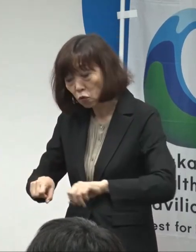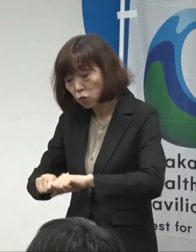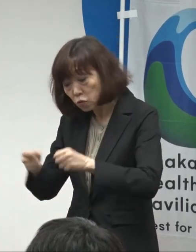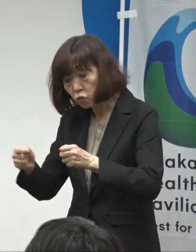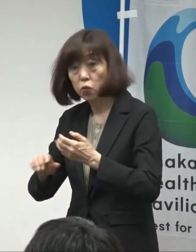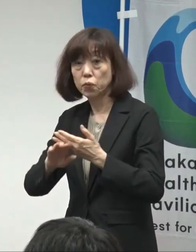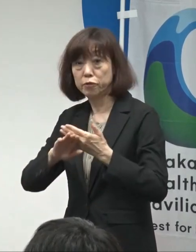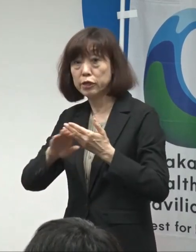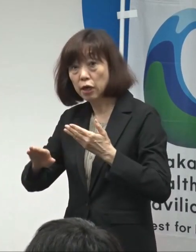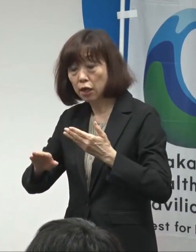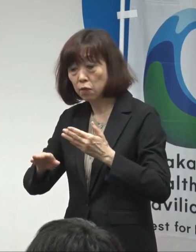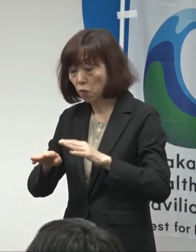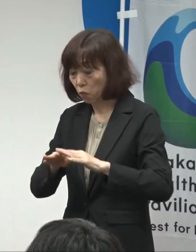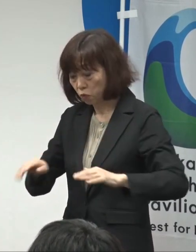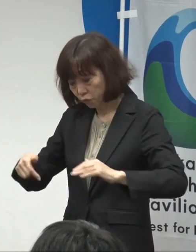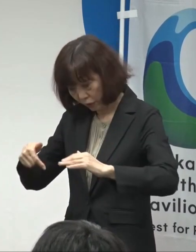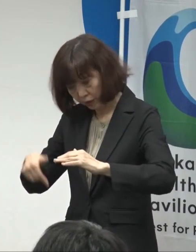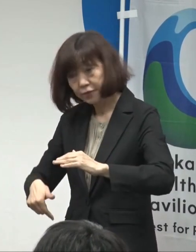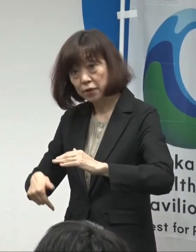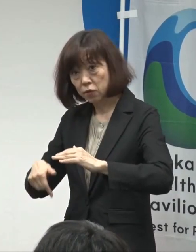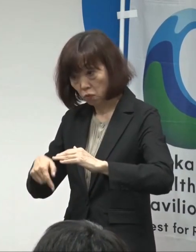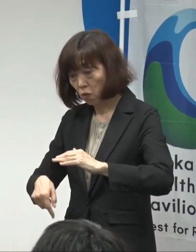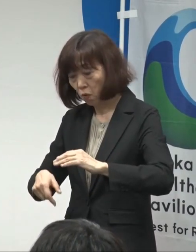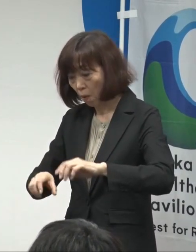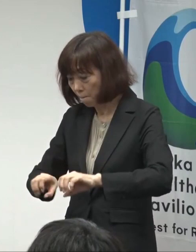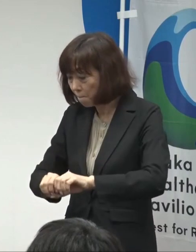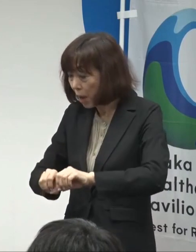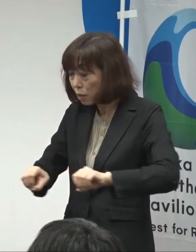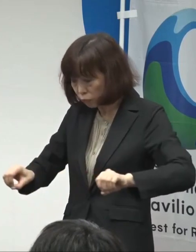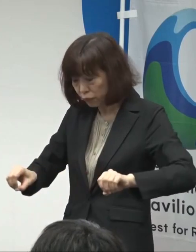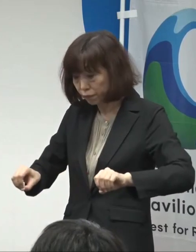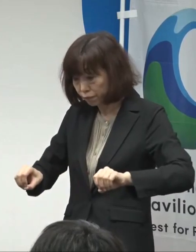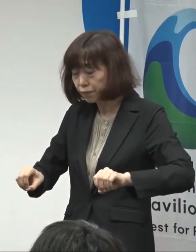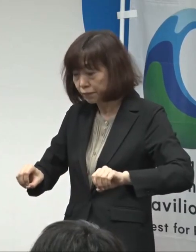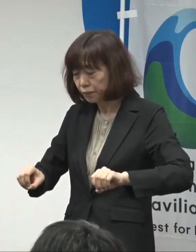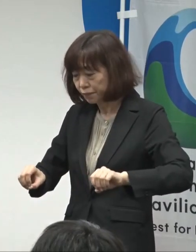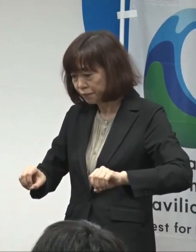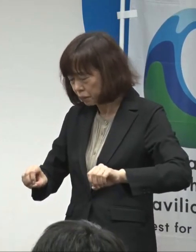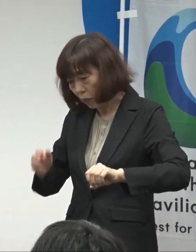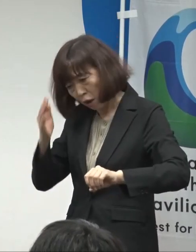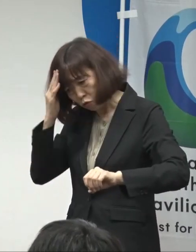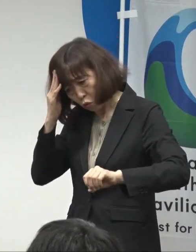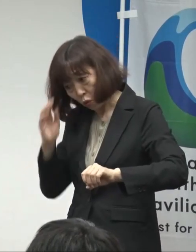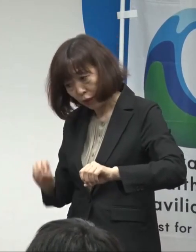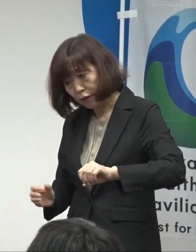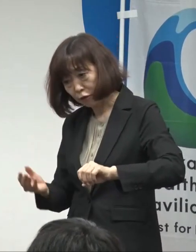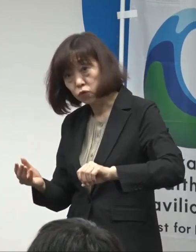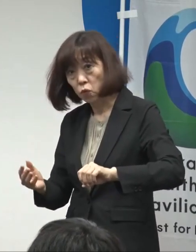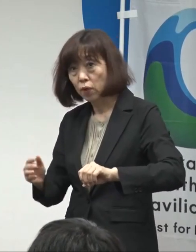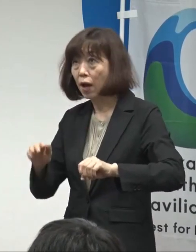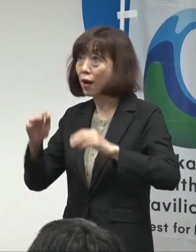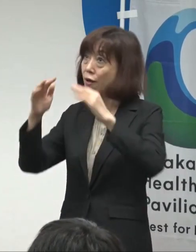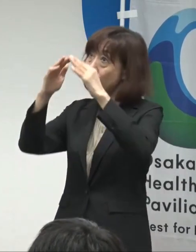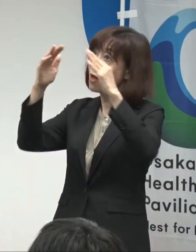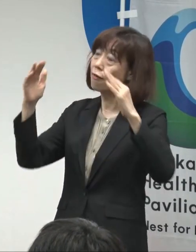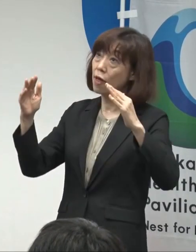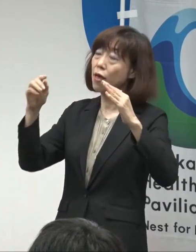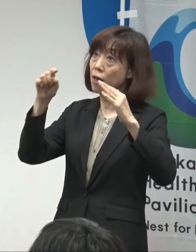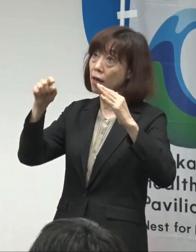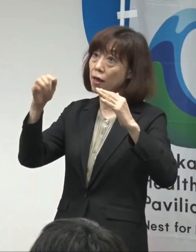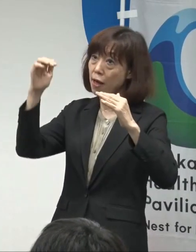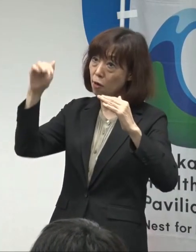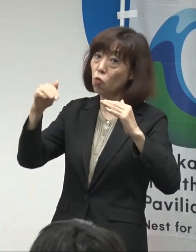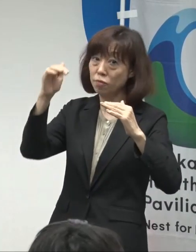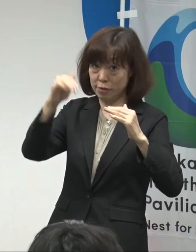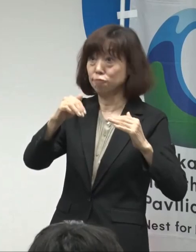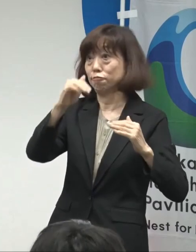にも床下部分の、まあ、パイプの、まあ、焦げ跡ですとか、あるいは屋根のへこみがあの確認